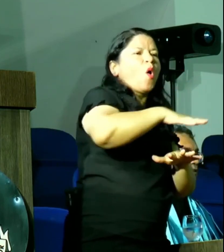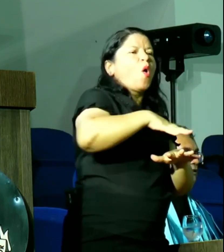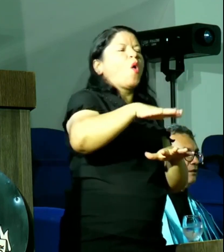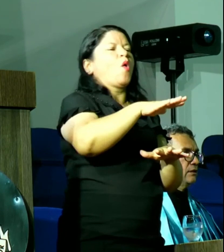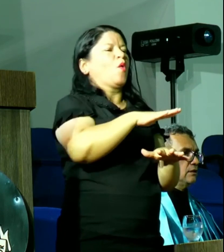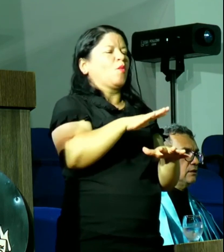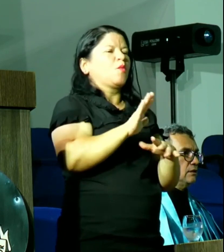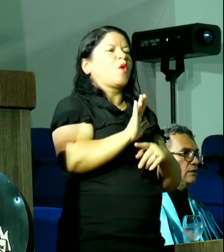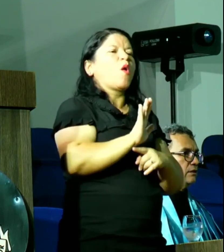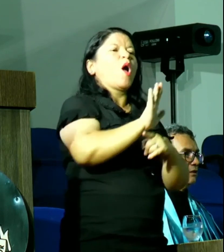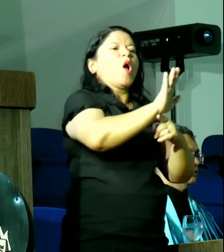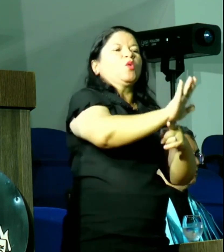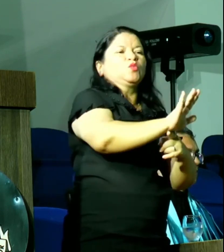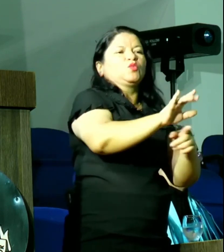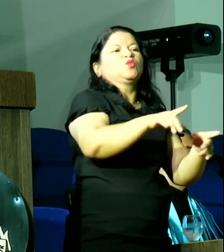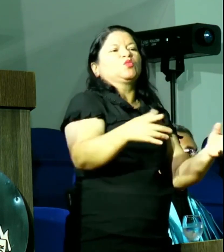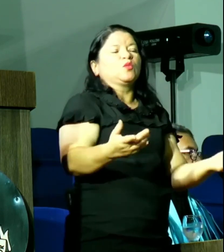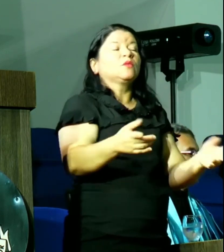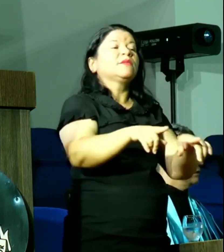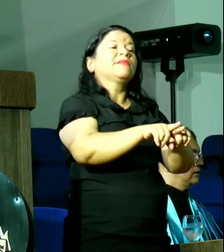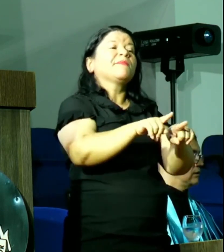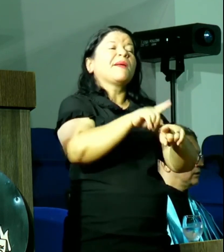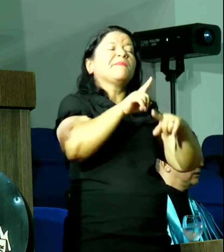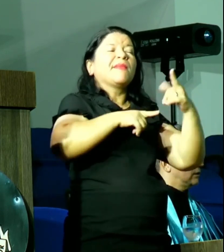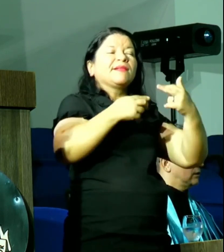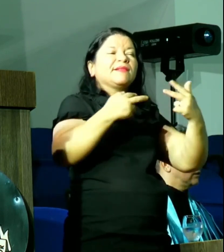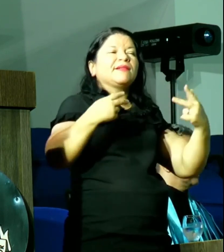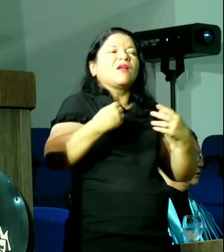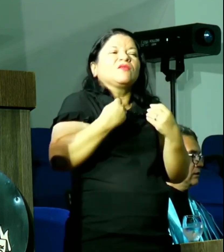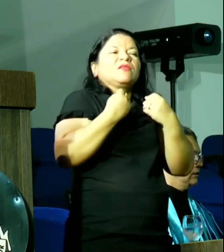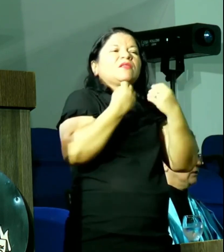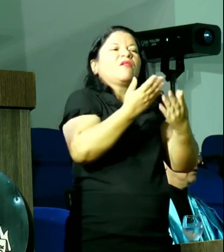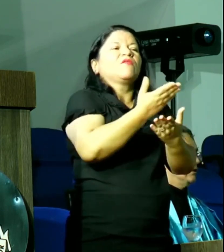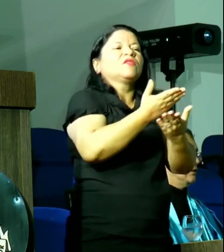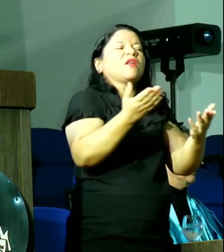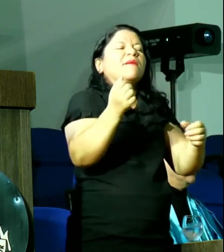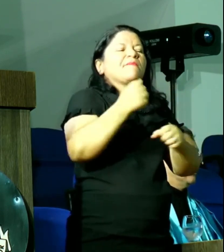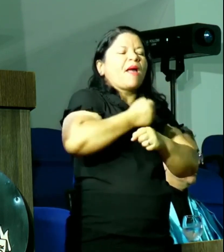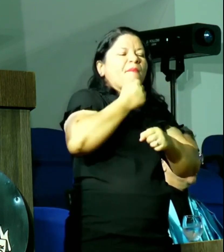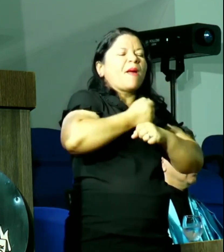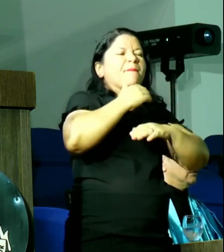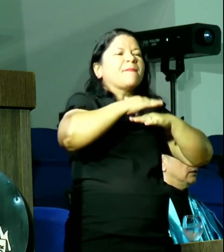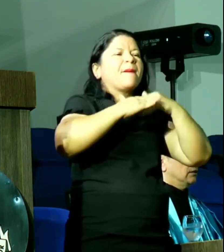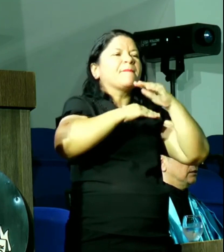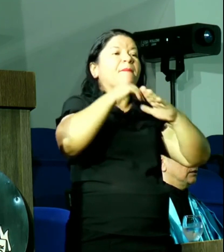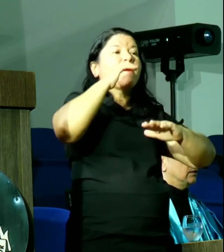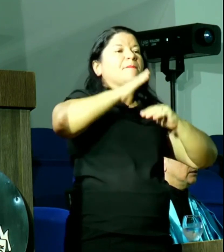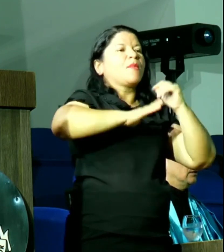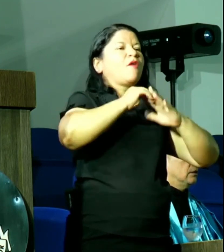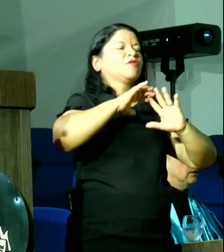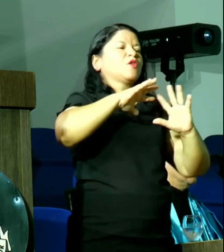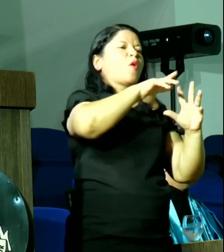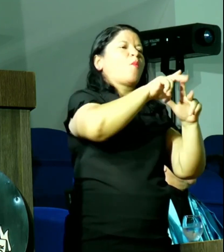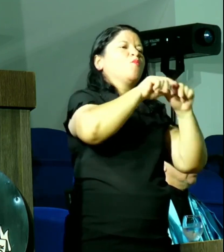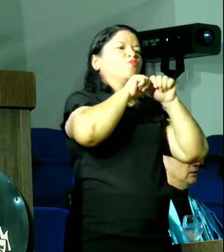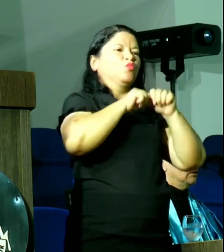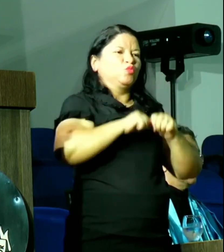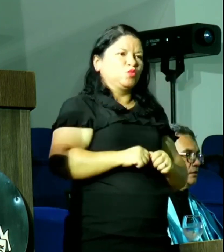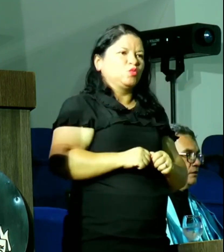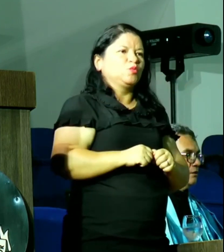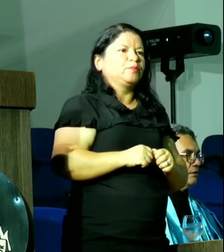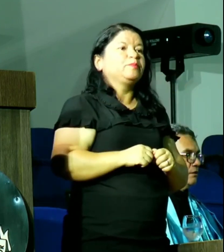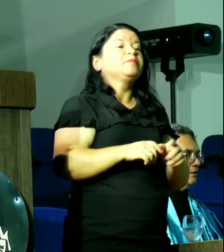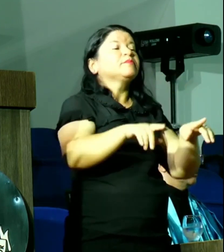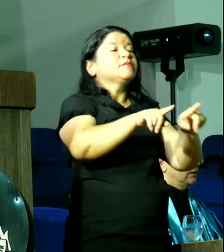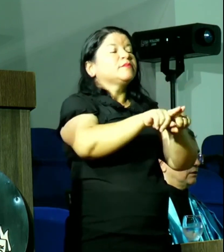GPS. Forneceu equipamentos para que vocês construam o seu caminho profissional pelo mundo.